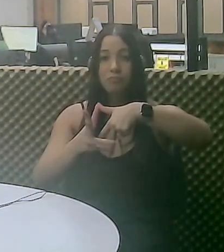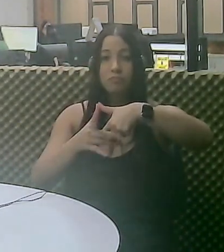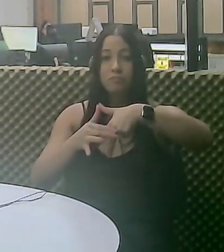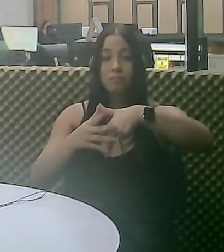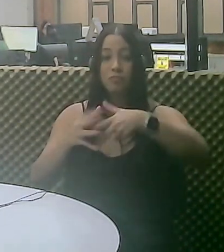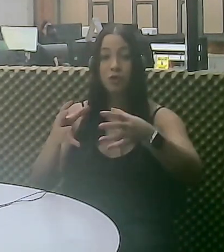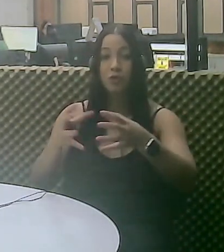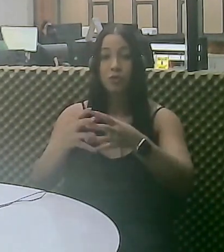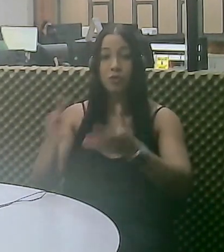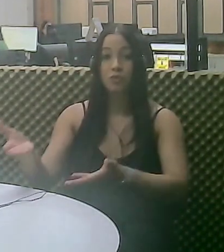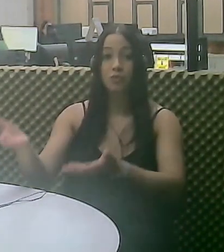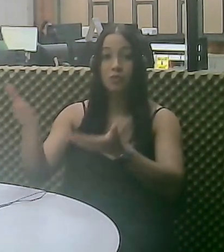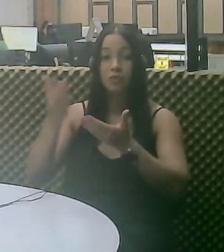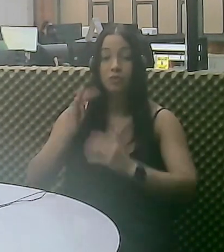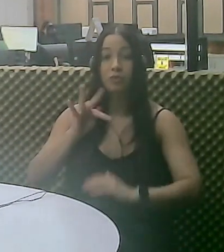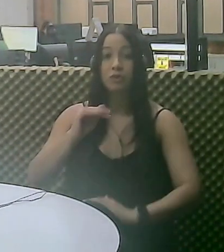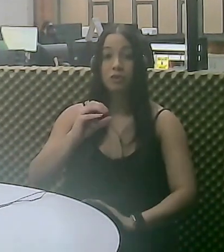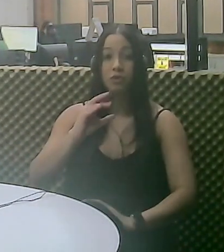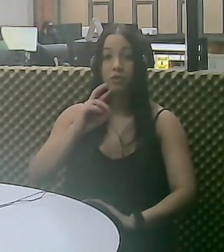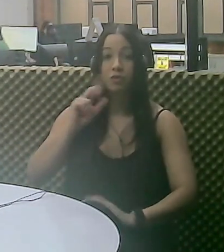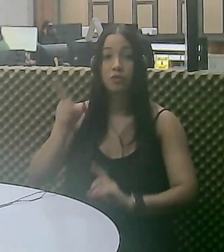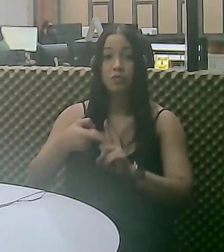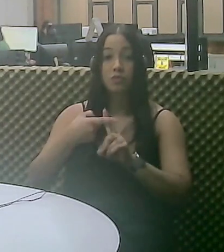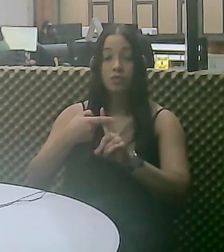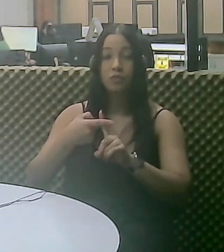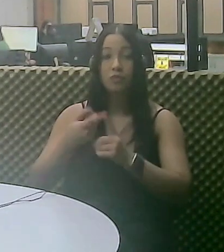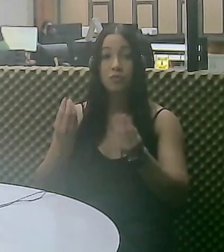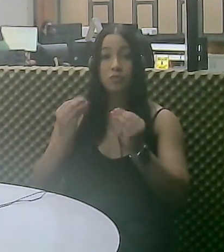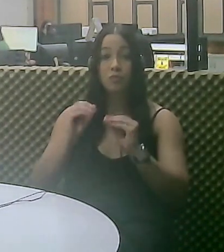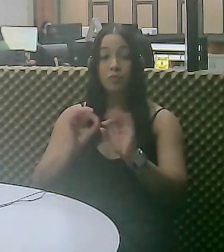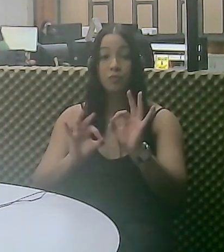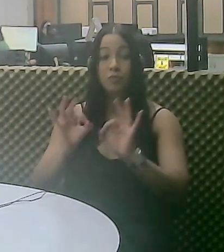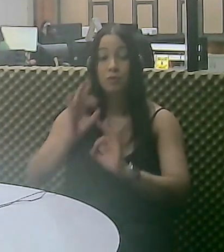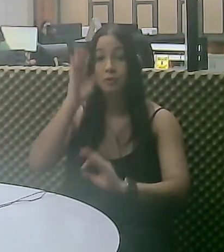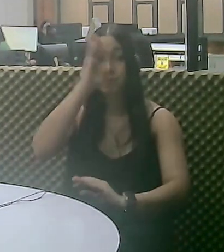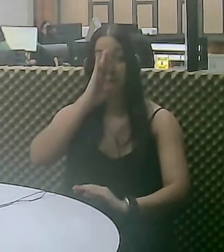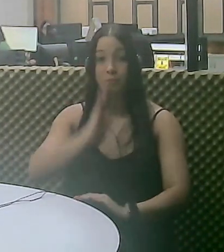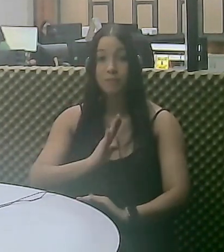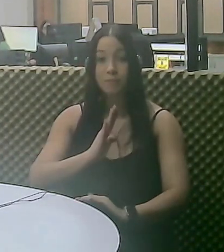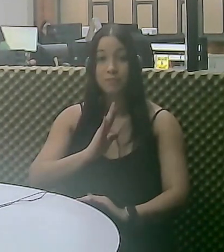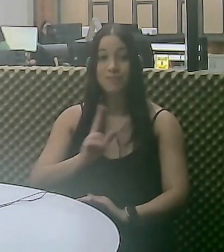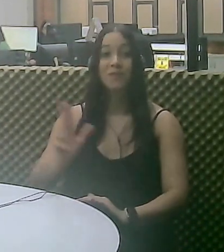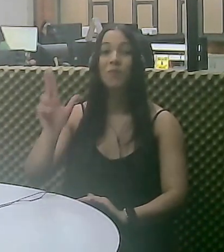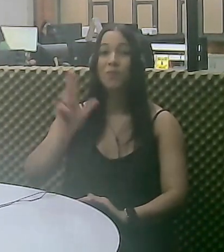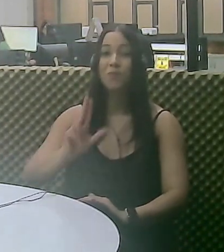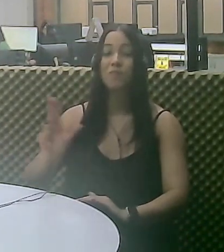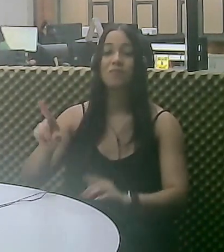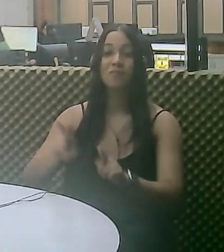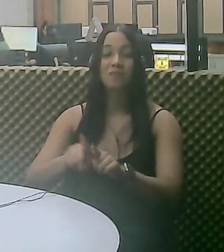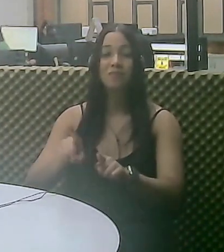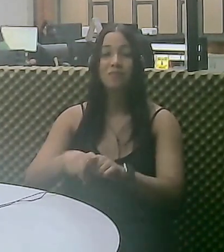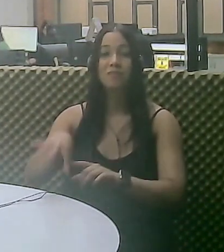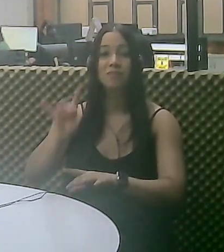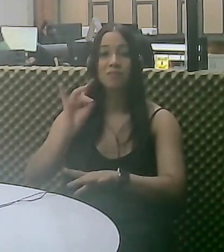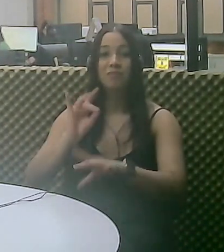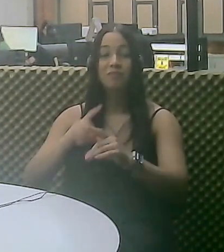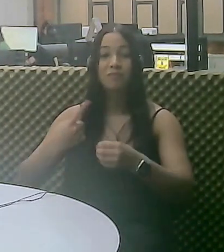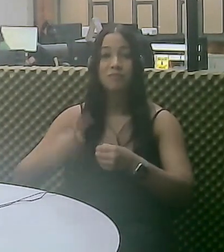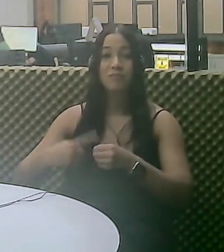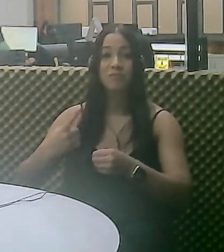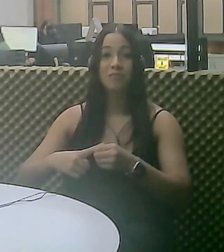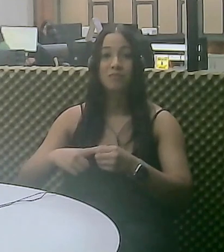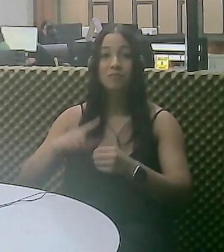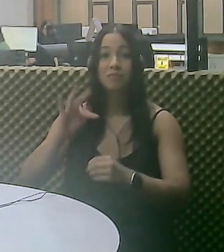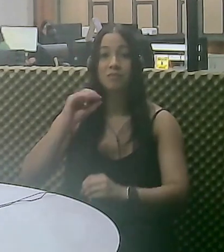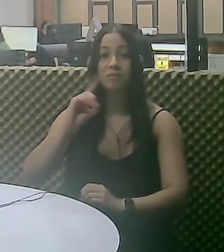receberam a equipe da Fiocruz, parceira na implementação do projeto no Brasil. Além de Uberlândia, também foram selecionadas as cidades de